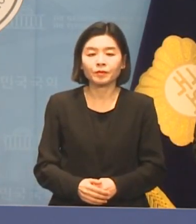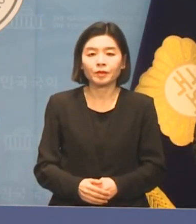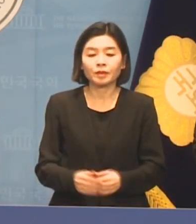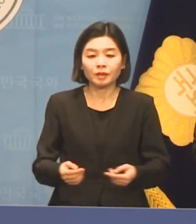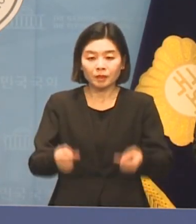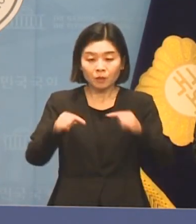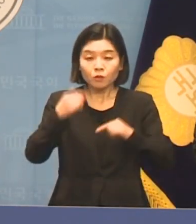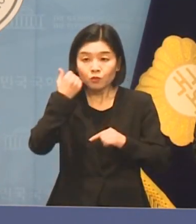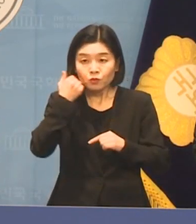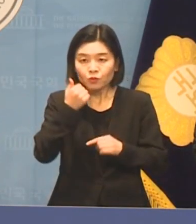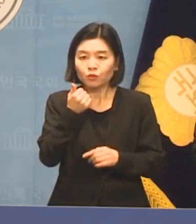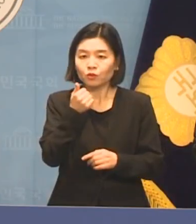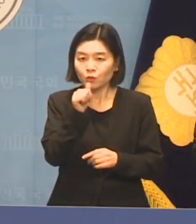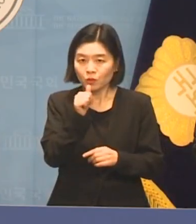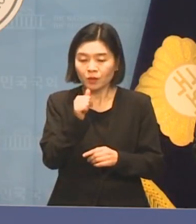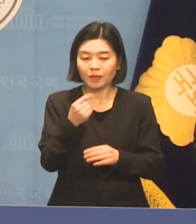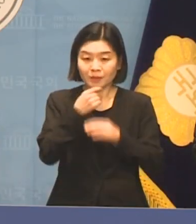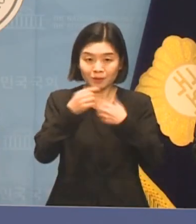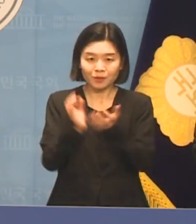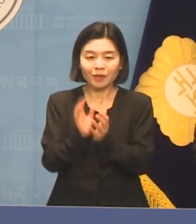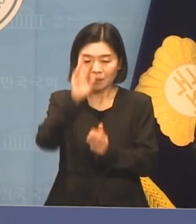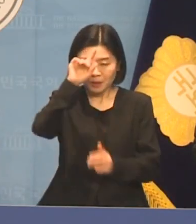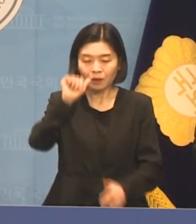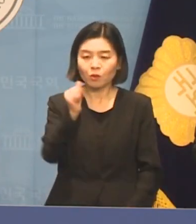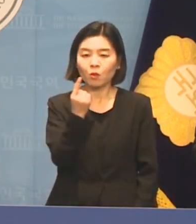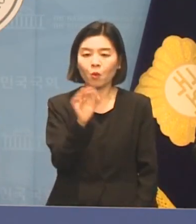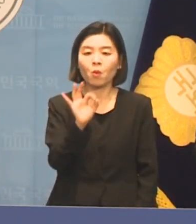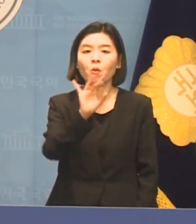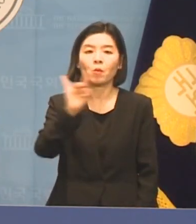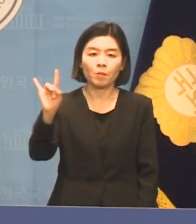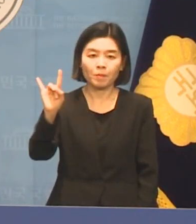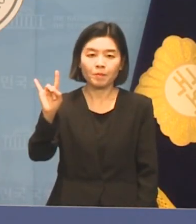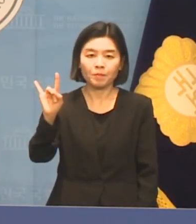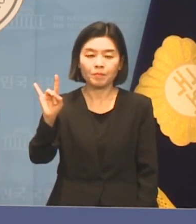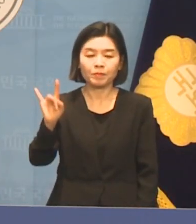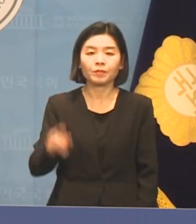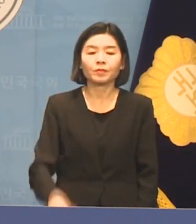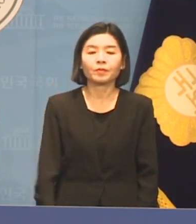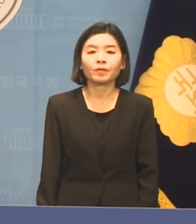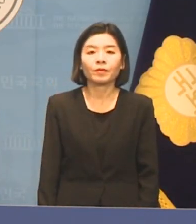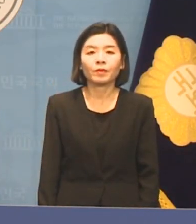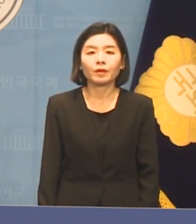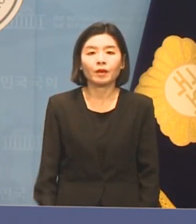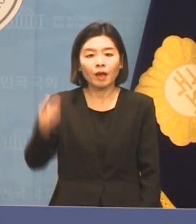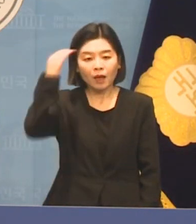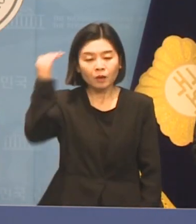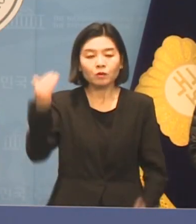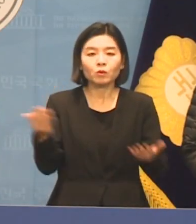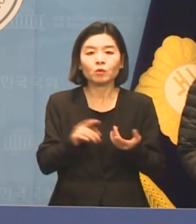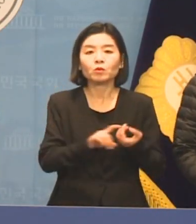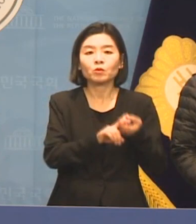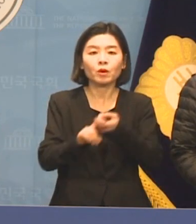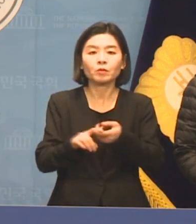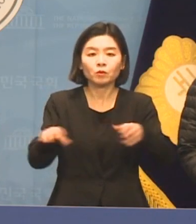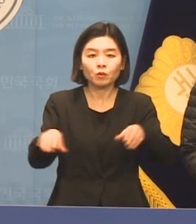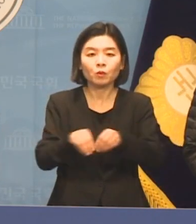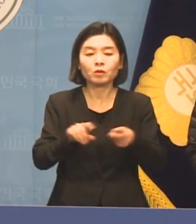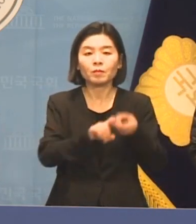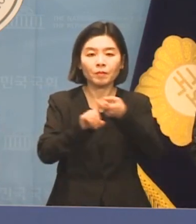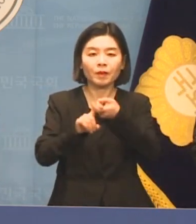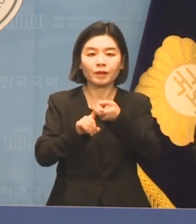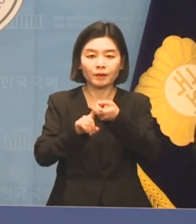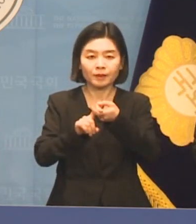하겠습니다. 네, 더불어민주당 박홍배 의원님 모셨습니다. 네, 한국노동조합 총연맹 김동명 위원장 동지